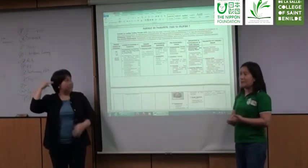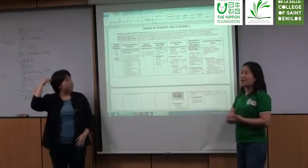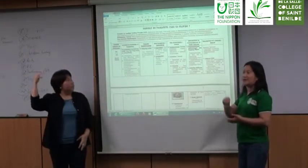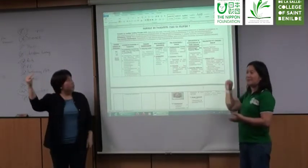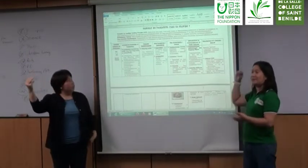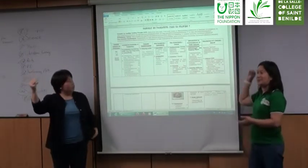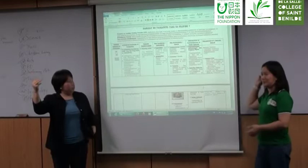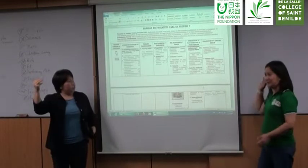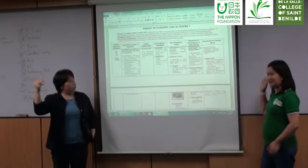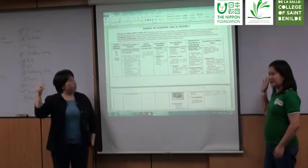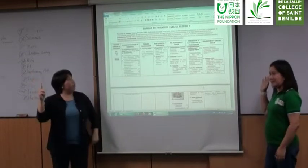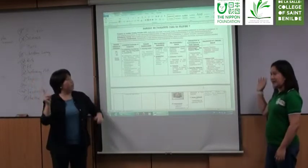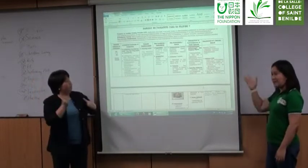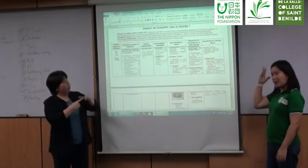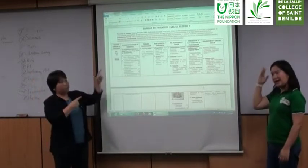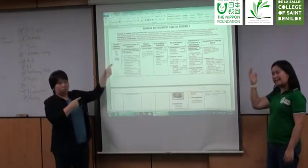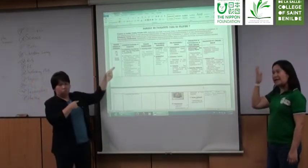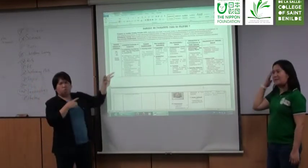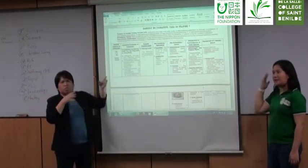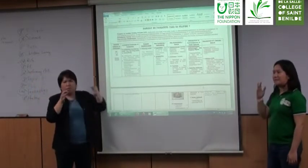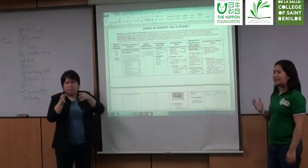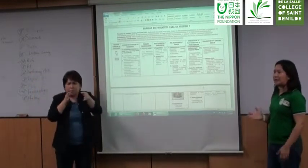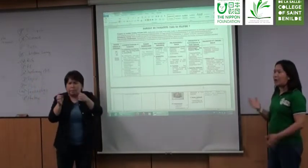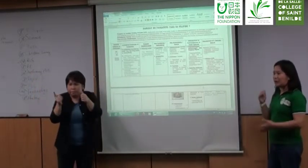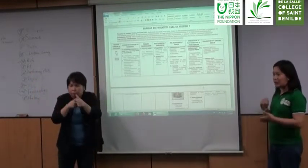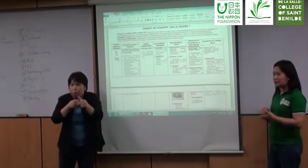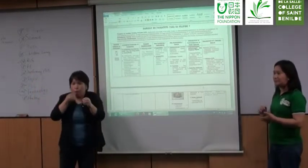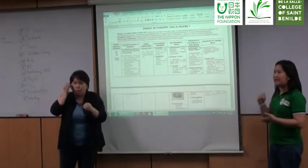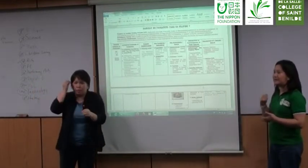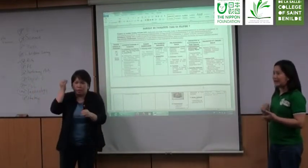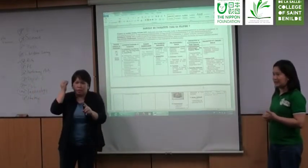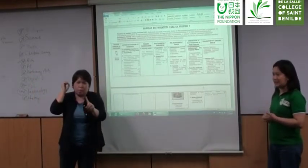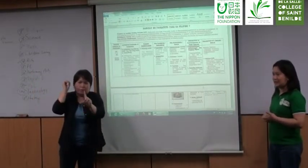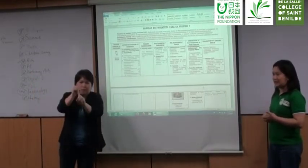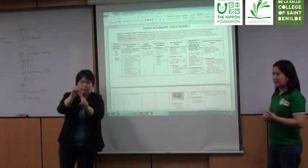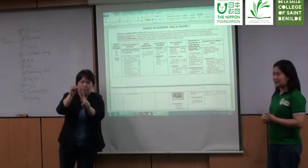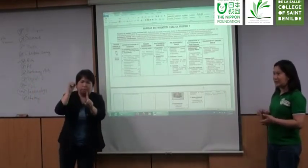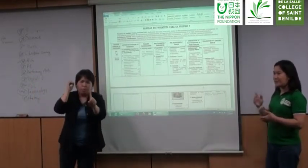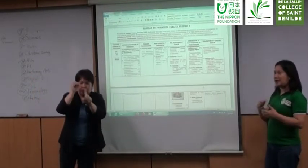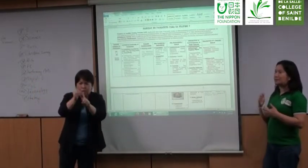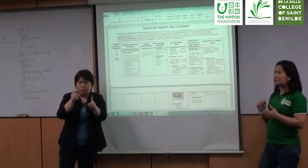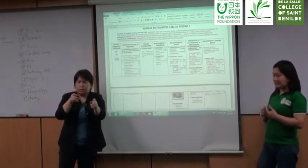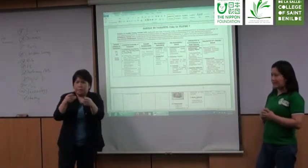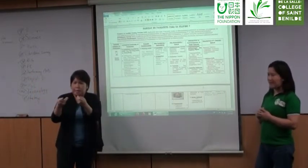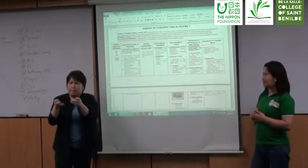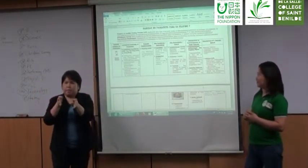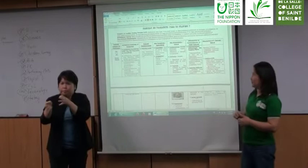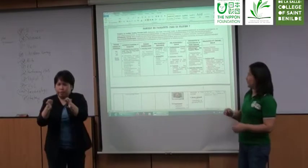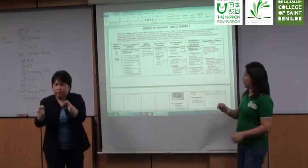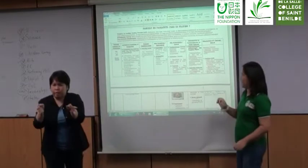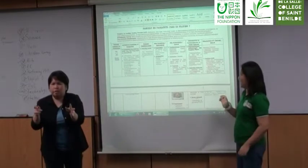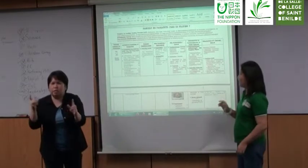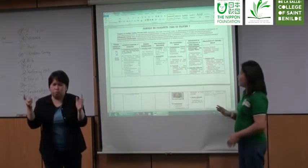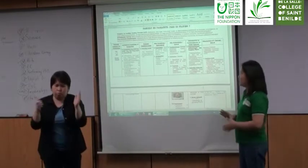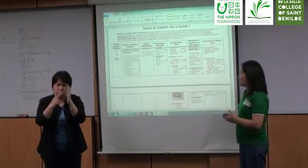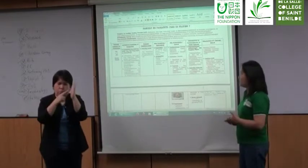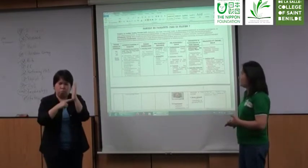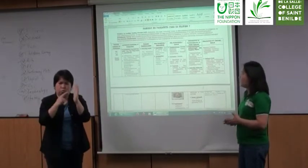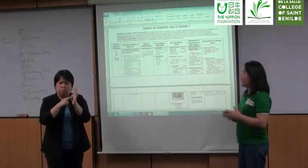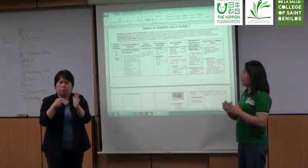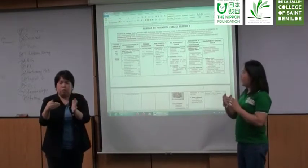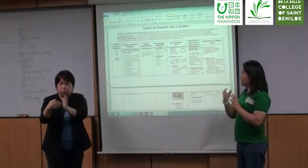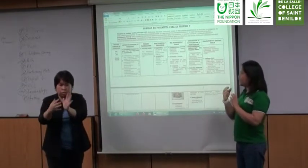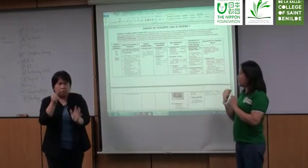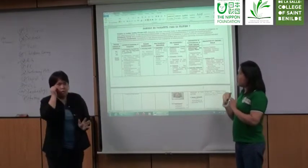layunin mo bago ka magtuturo. Para more or less, alam ng mga bata kung ano yung assignment. So, parang hulog ang tawag namin dito. Okay?